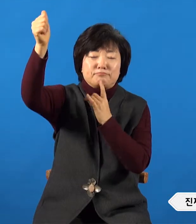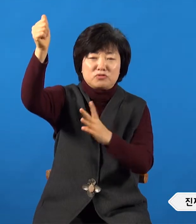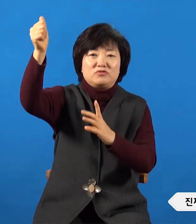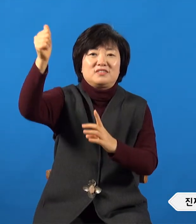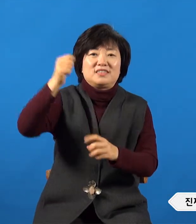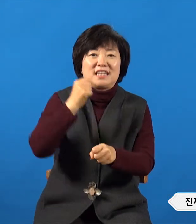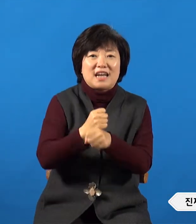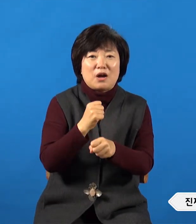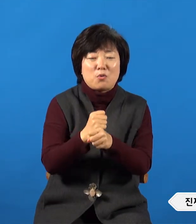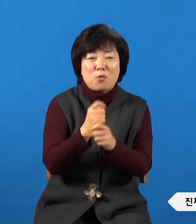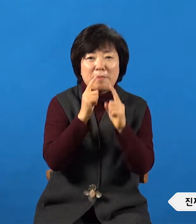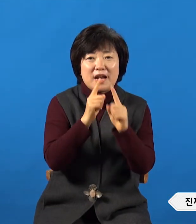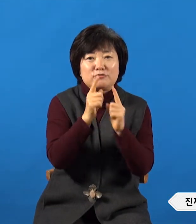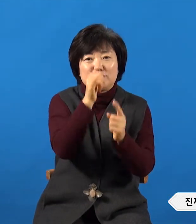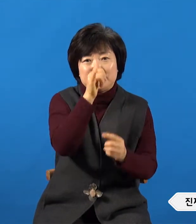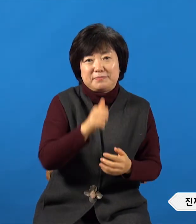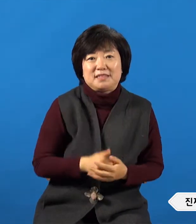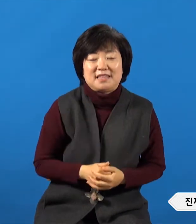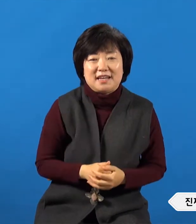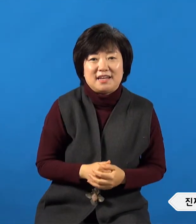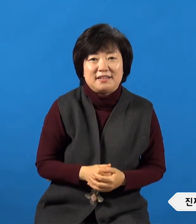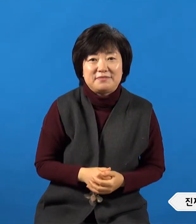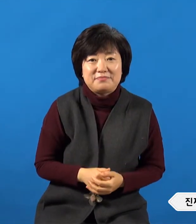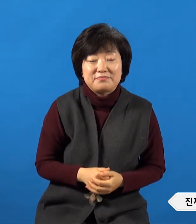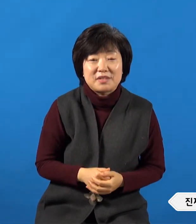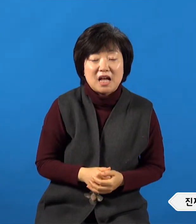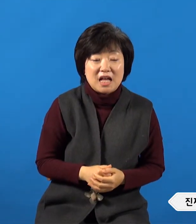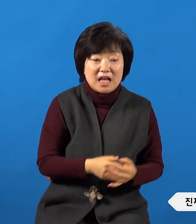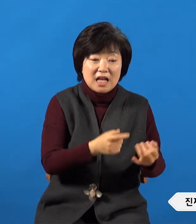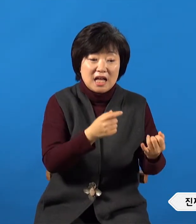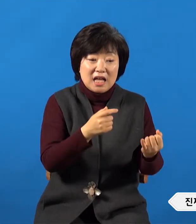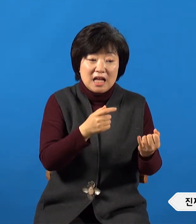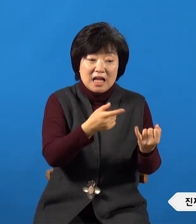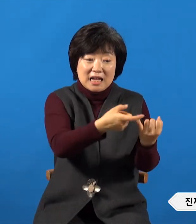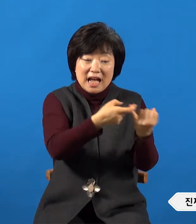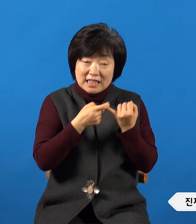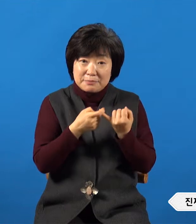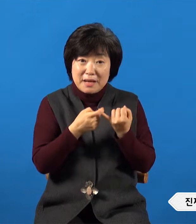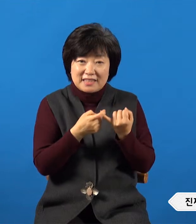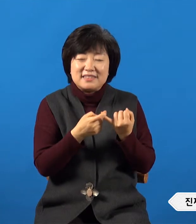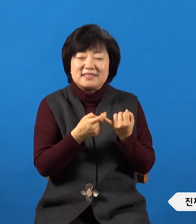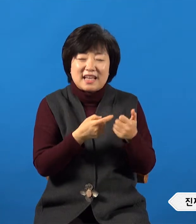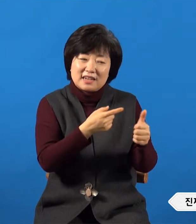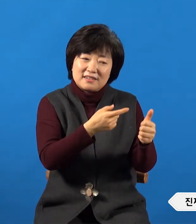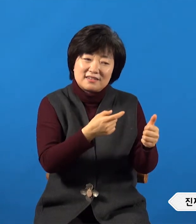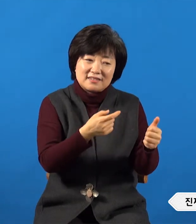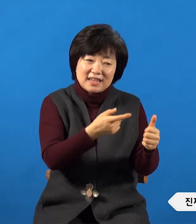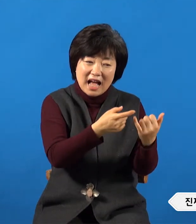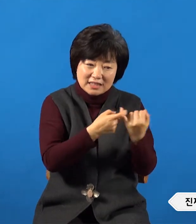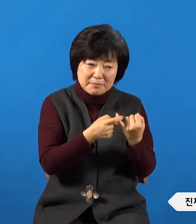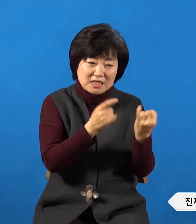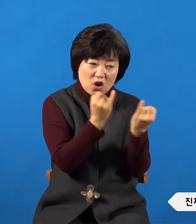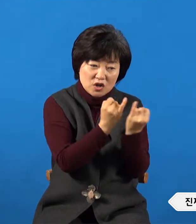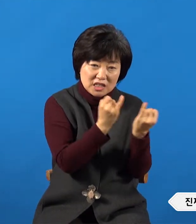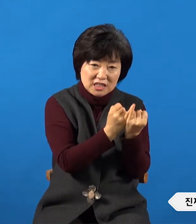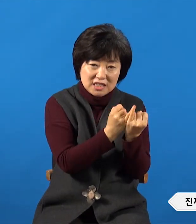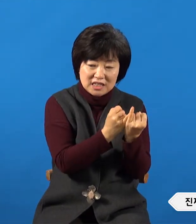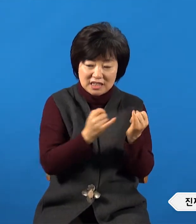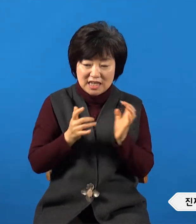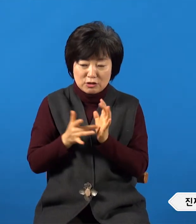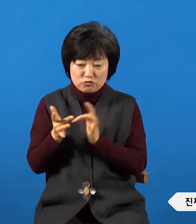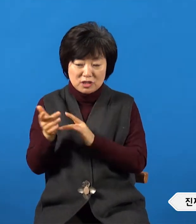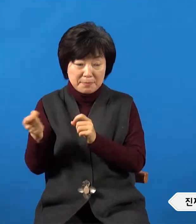라고 말씀하고 계십니다. 가늠한 여인이 주님 앞에 잡혀왔을 때에도 주님은 그들을